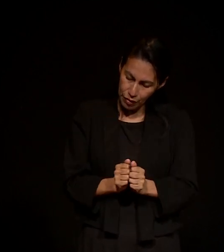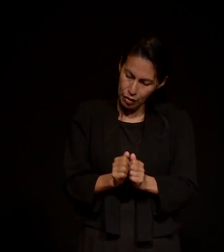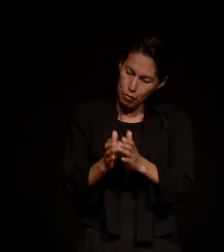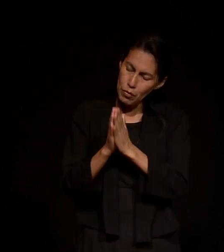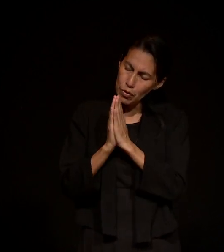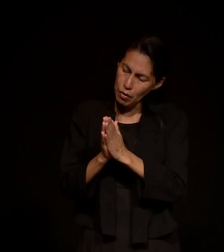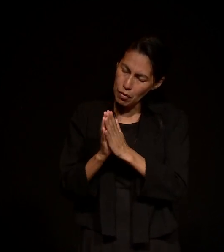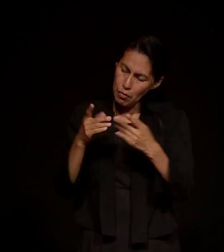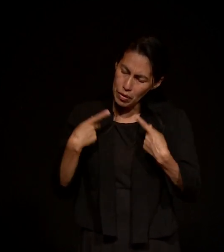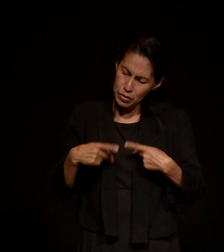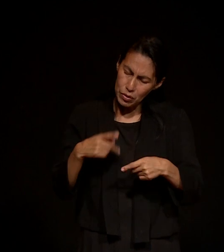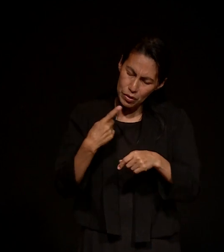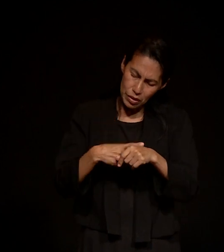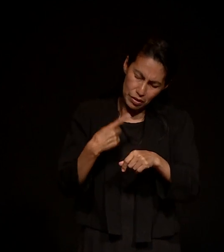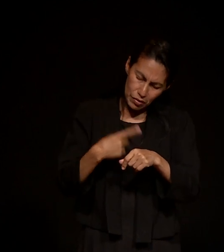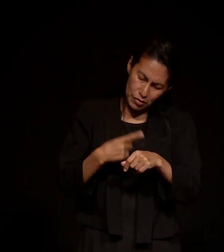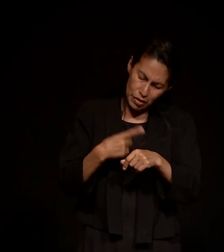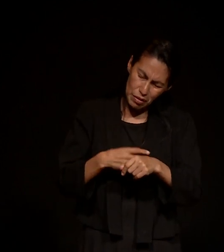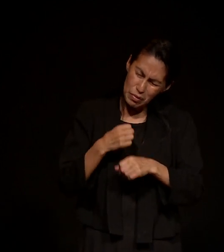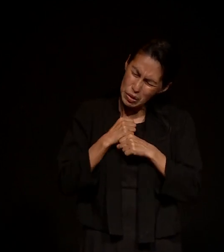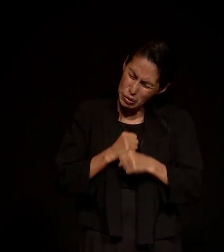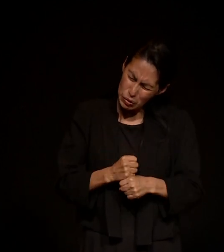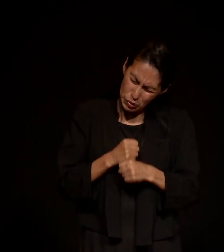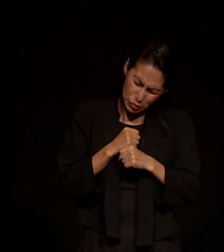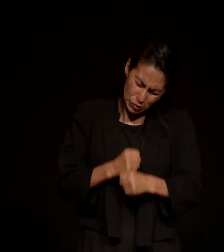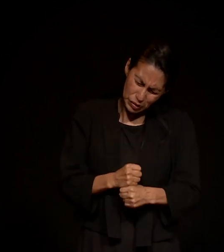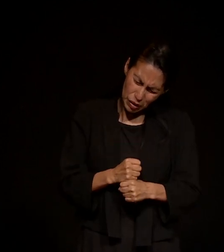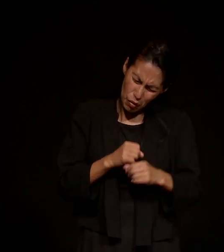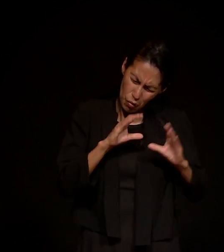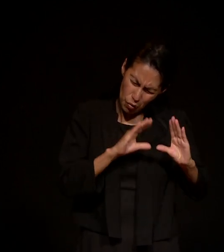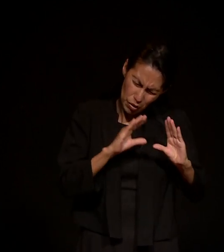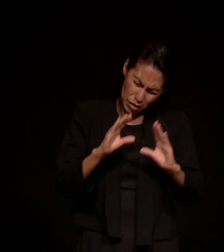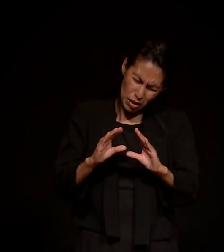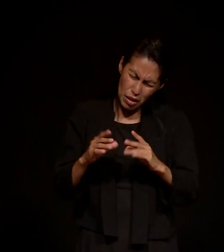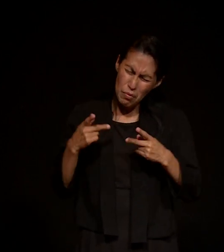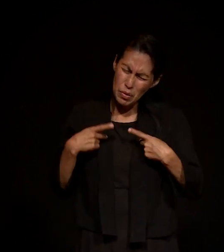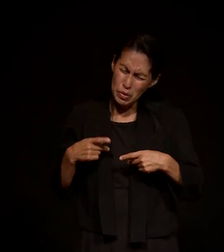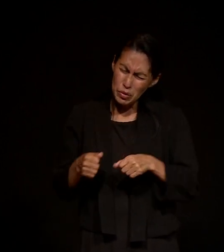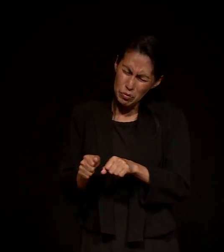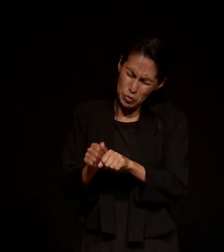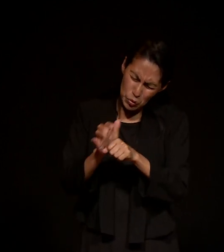a los enfermos, a las familias que están sufriendo,